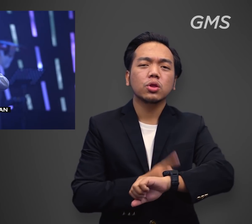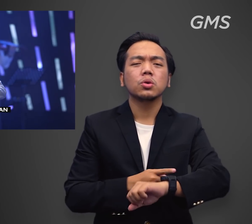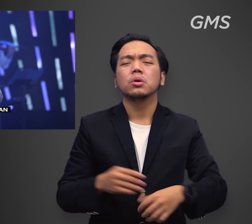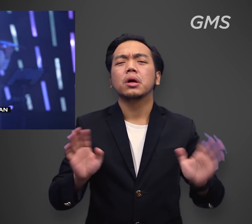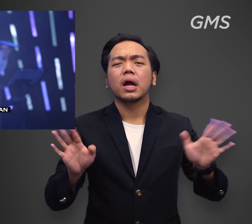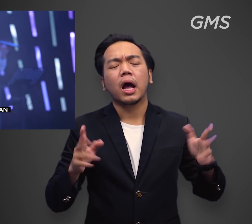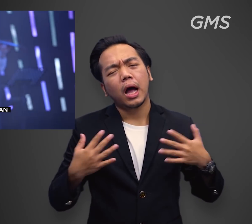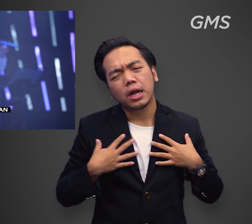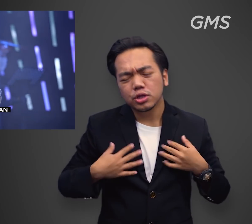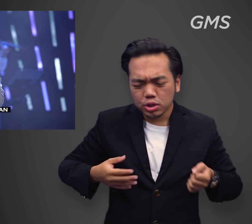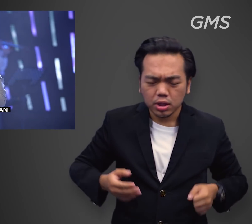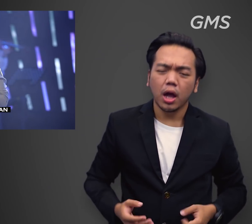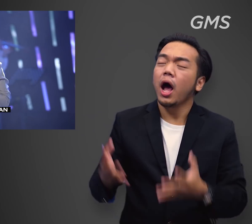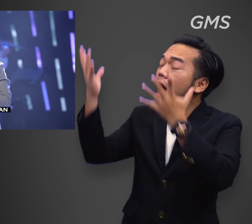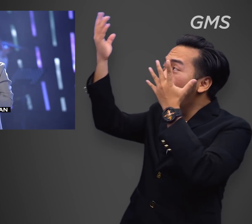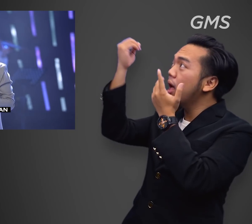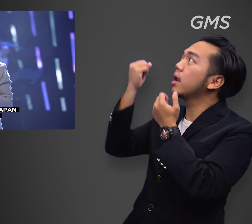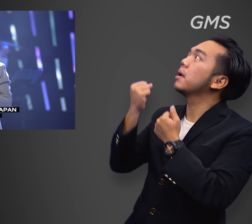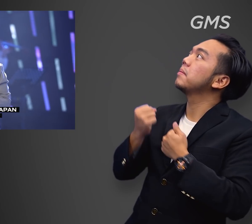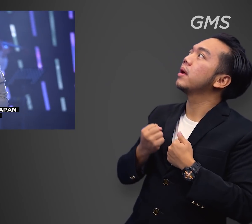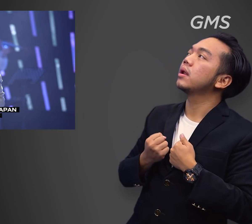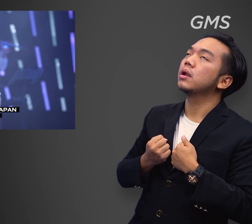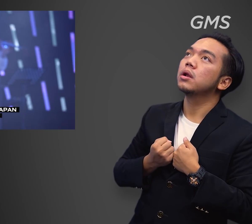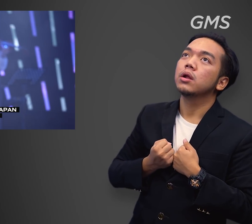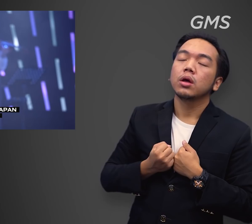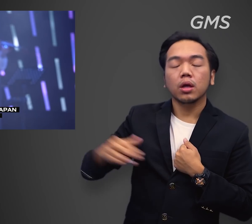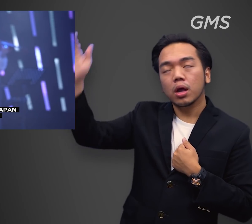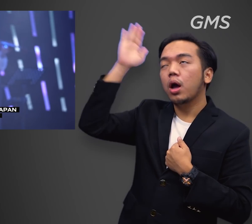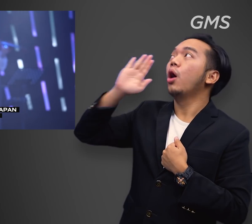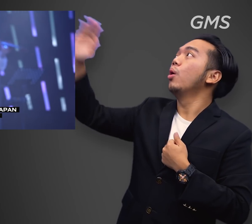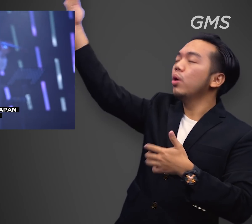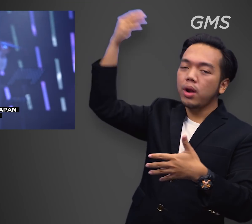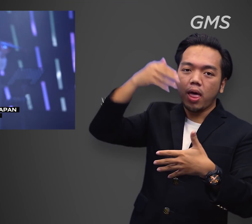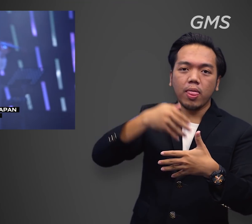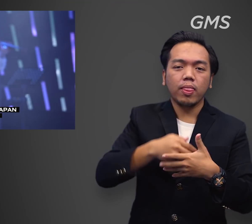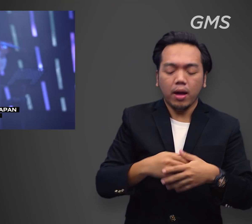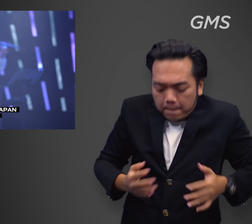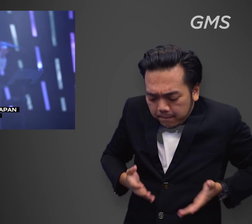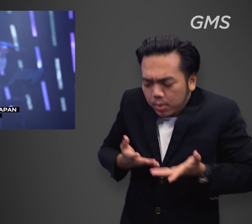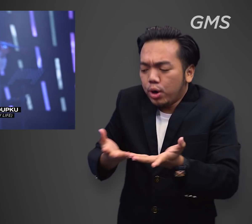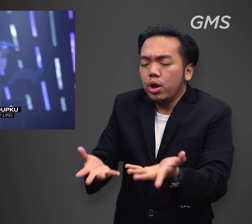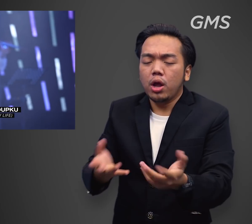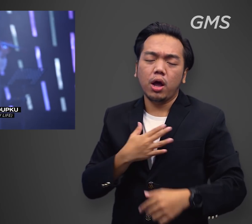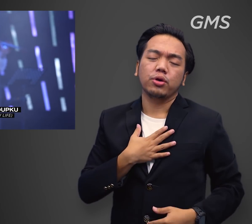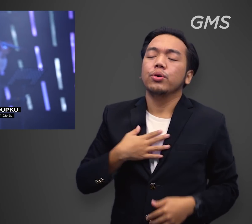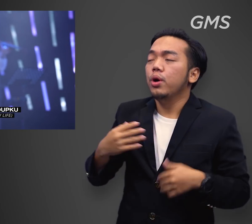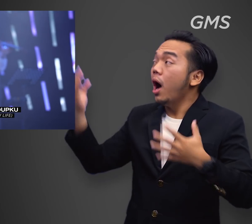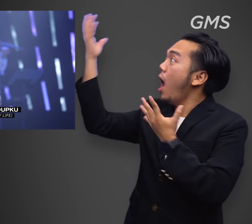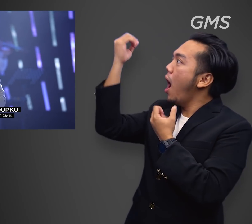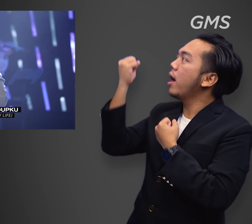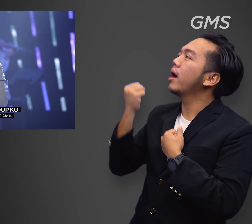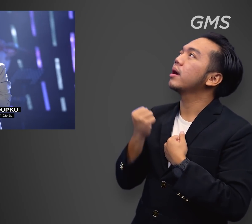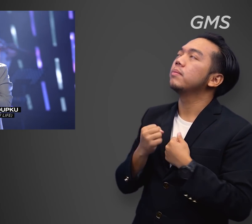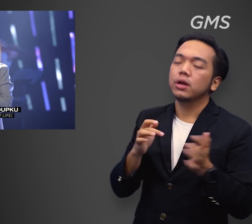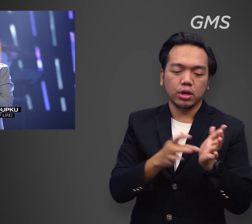saat ada harapan, kau datang beriku harapan. Yesus,